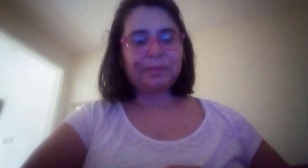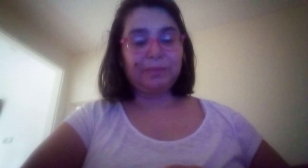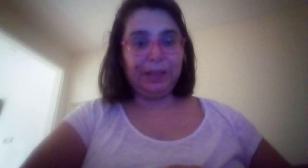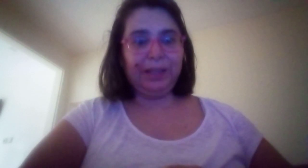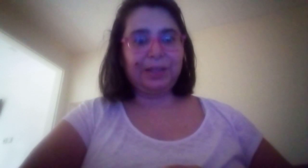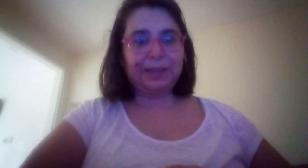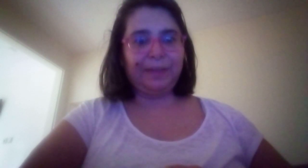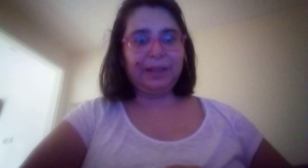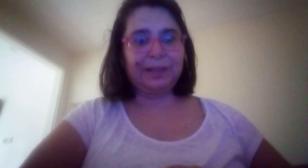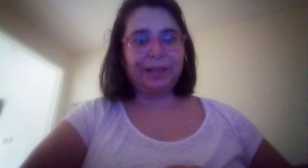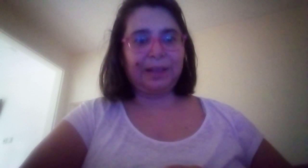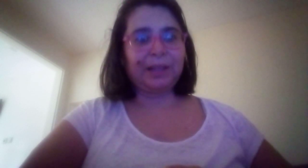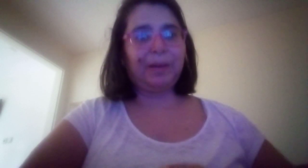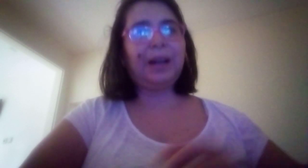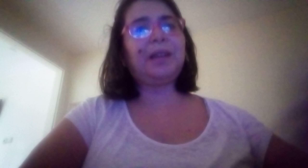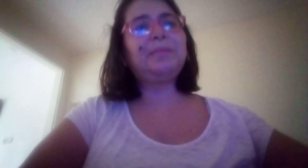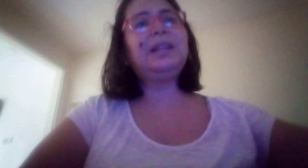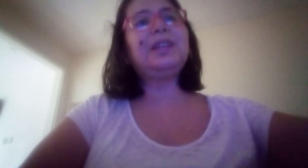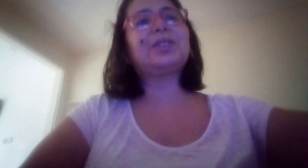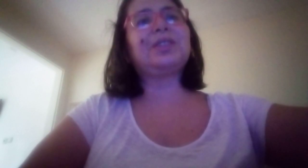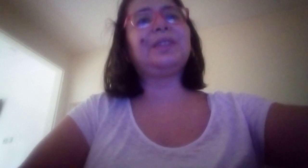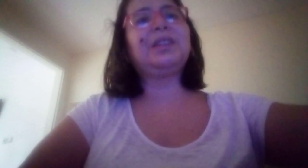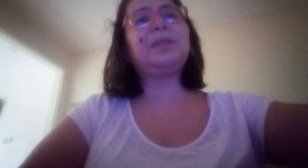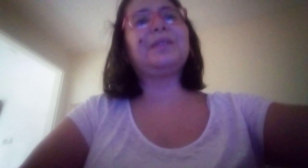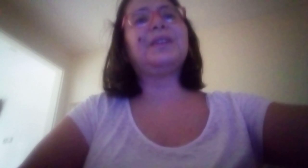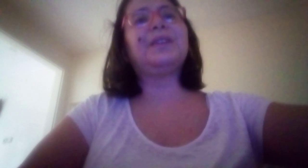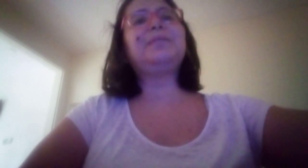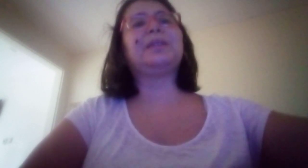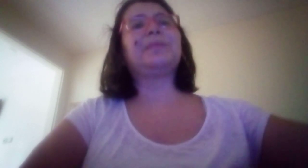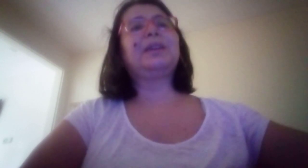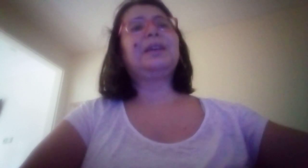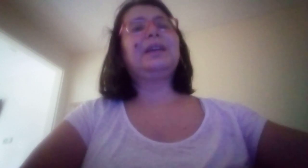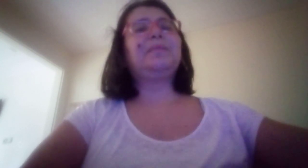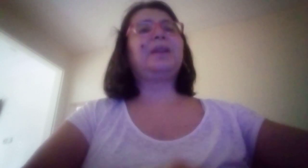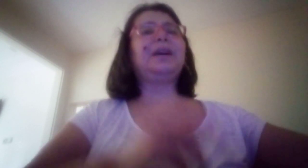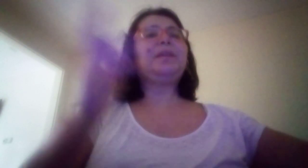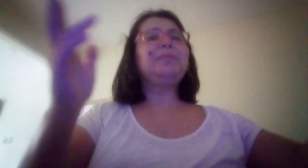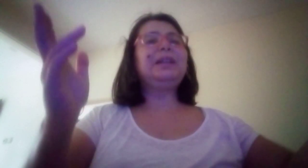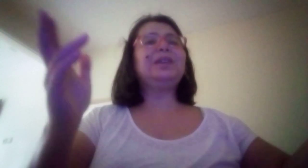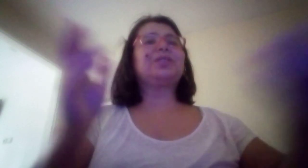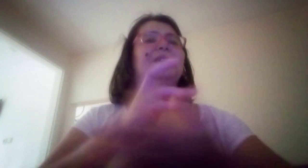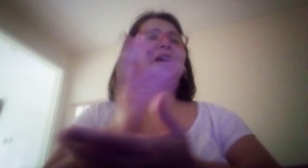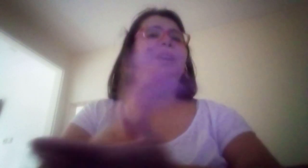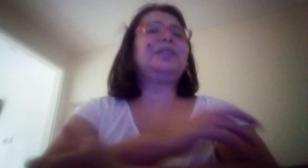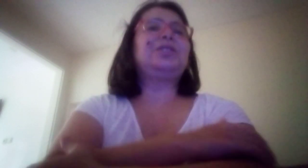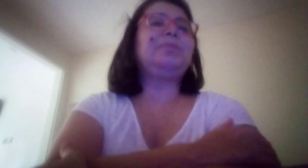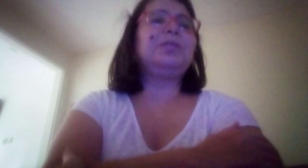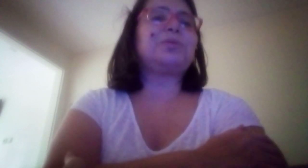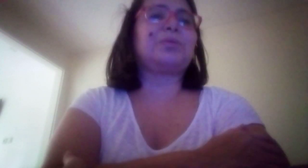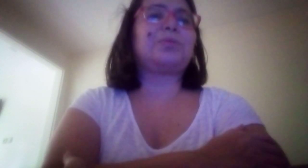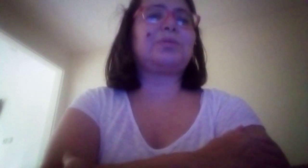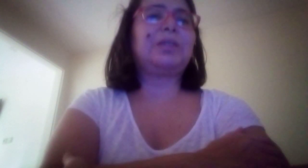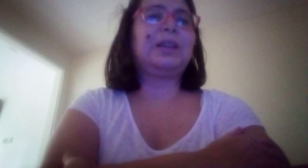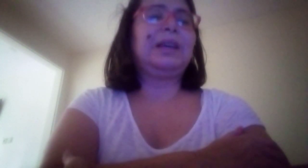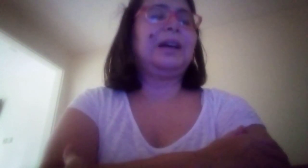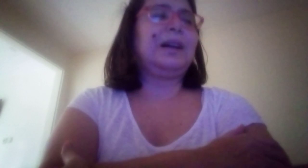milli içki sevgili izleyenler ayran milli içki Canlarım benim fanlarım Benim ayran milli içki ayran içe biliyorsunuz Hatta